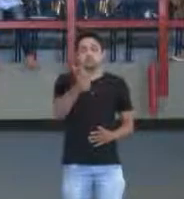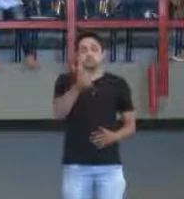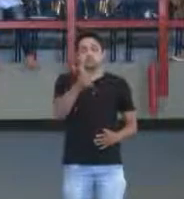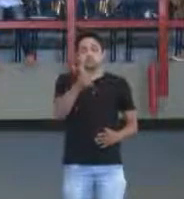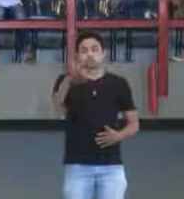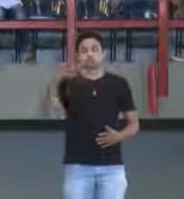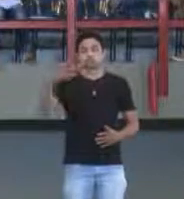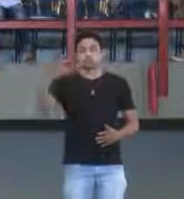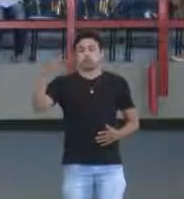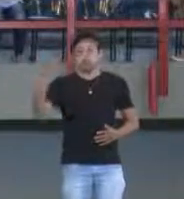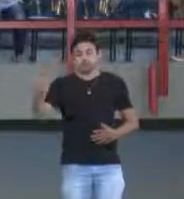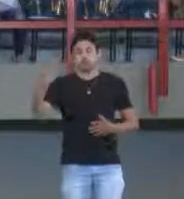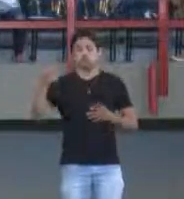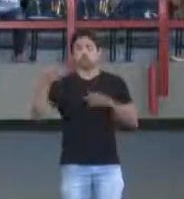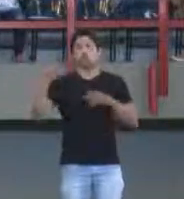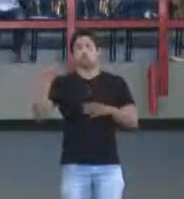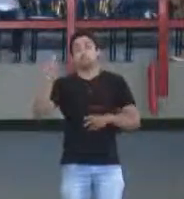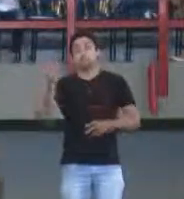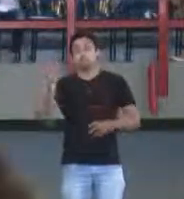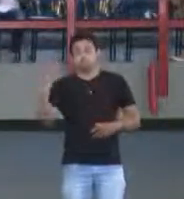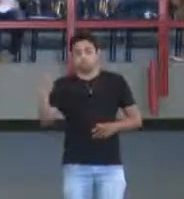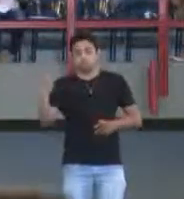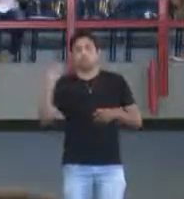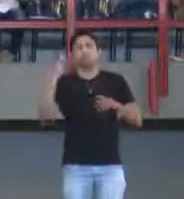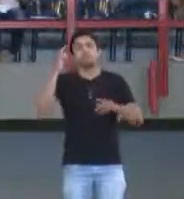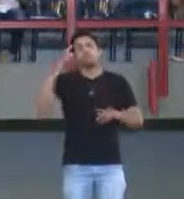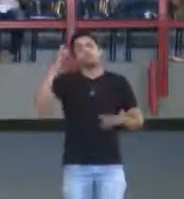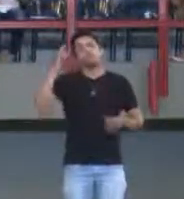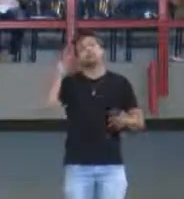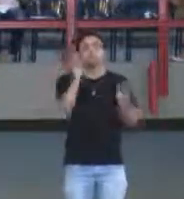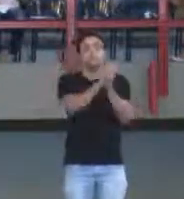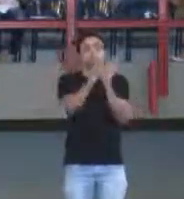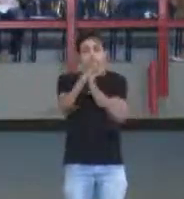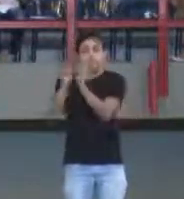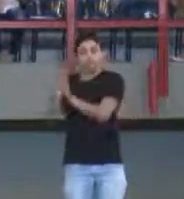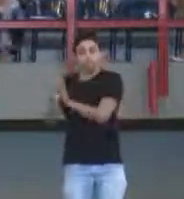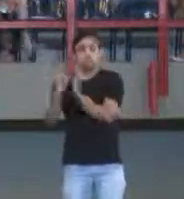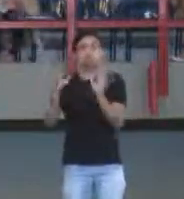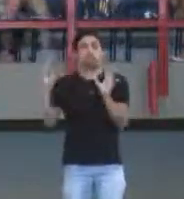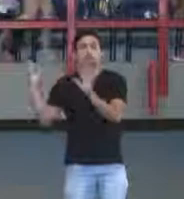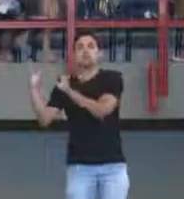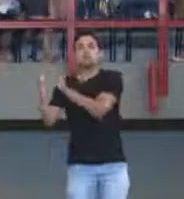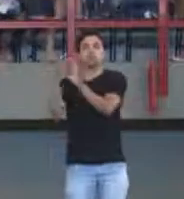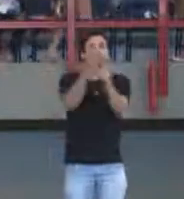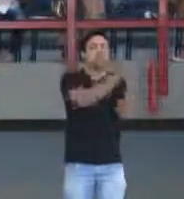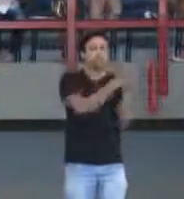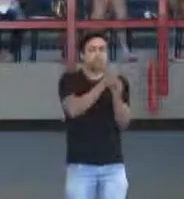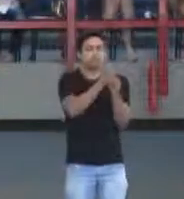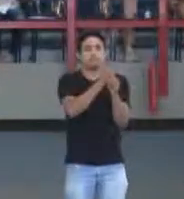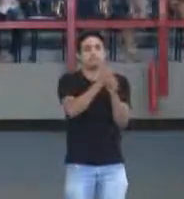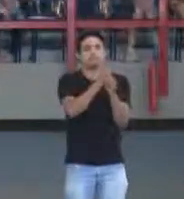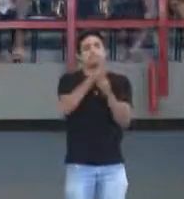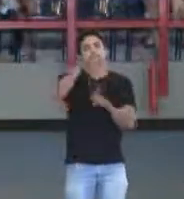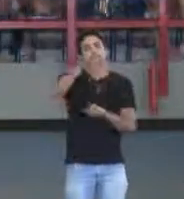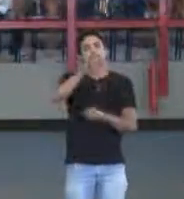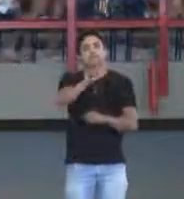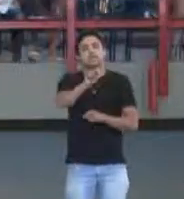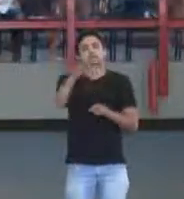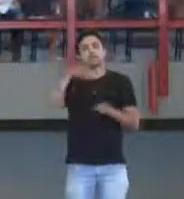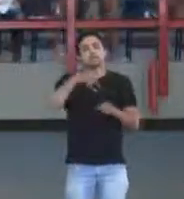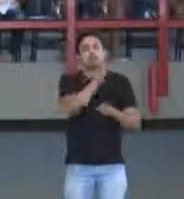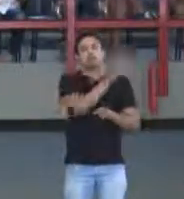242. Olha a pergunta da questão. A média do consumo mensal de